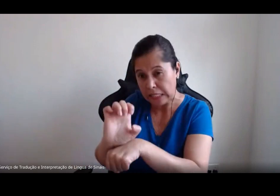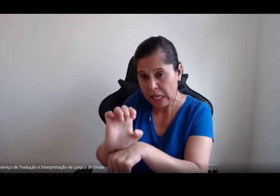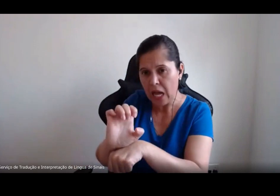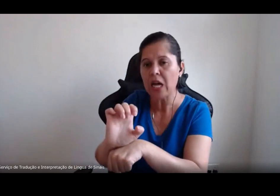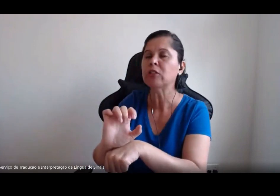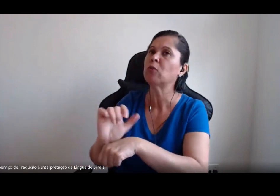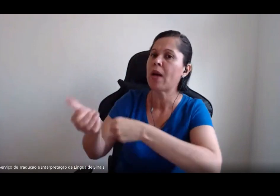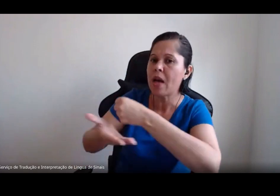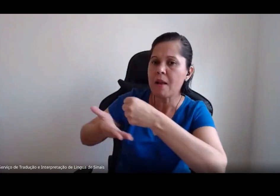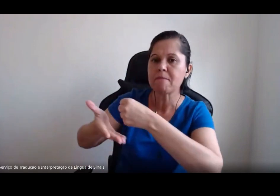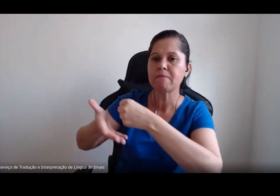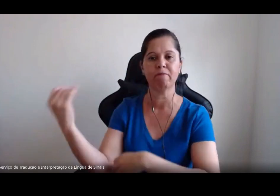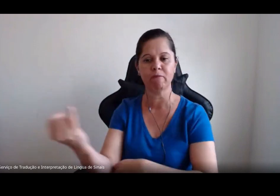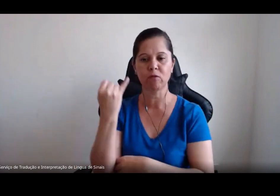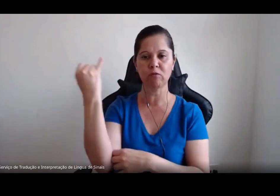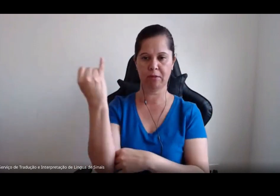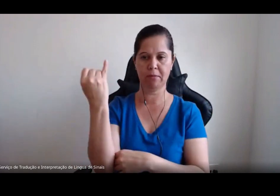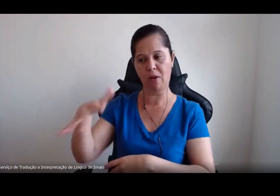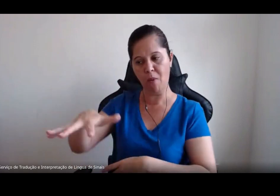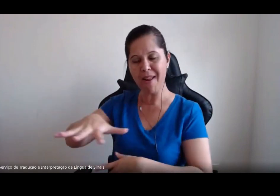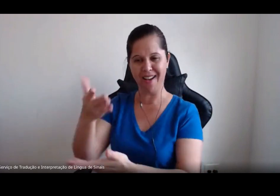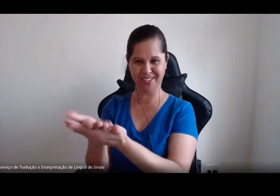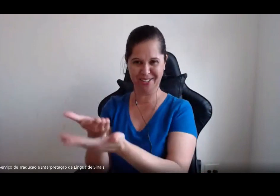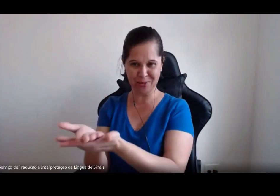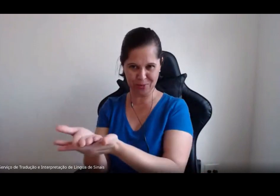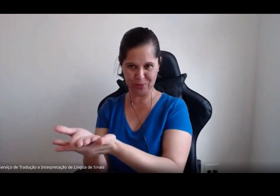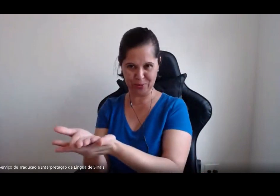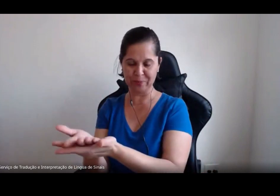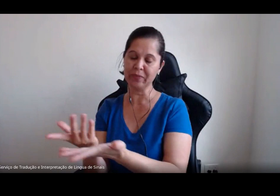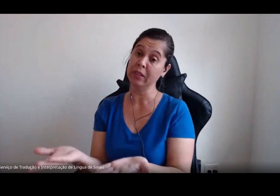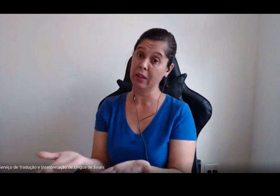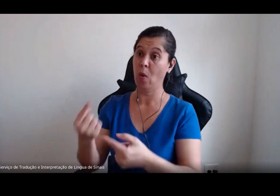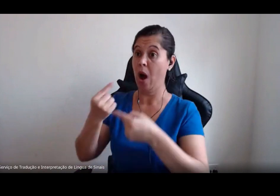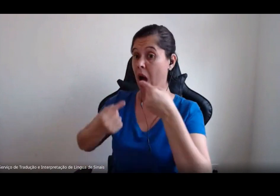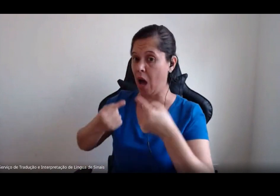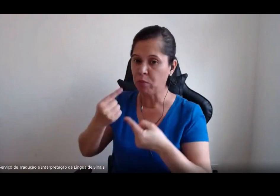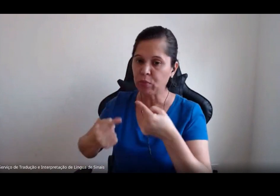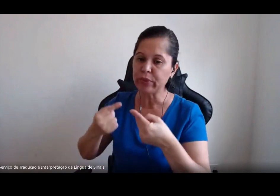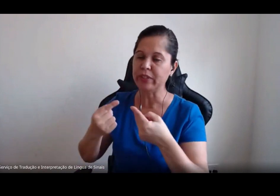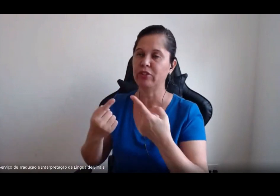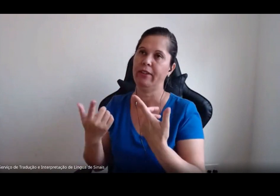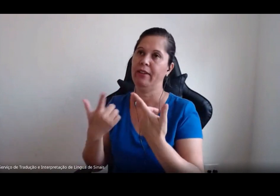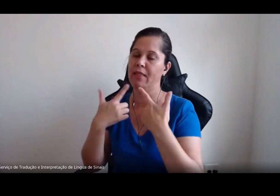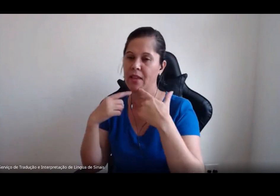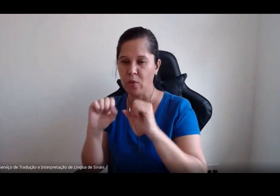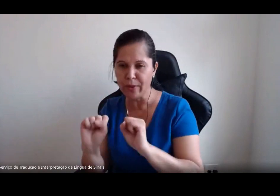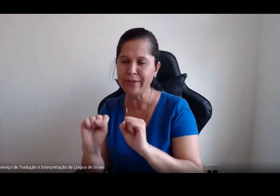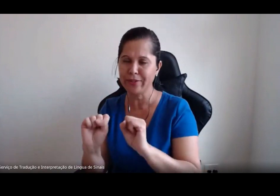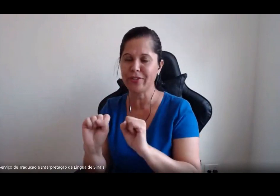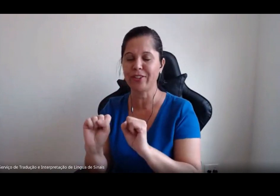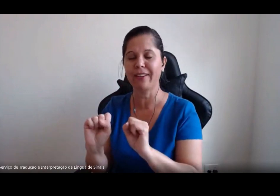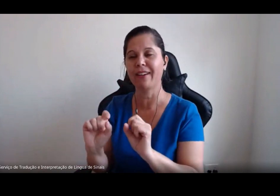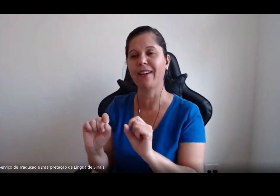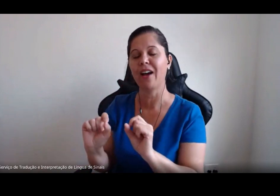eram o que era fundamental para essa área de estudos. E a política linguística, até naquele momento dita em singular,